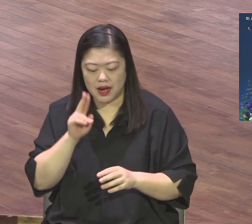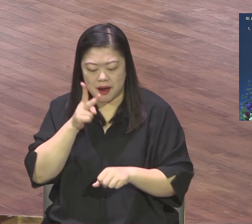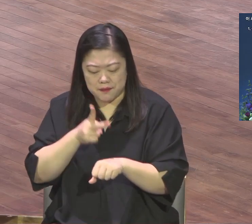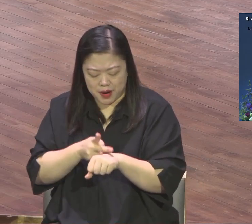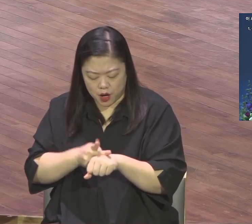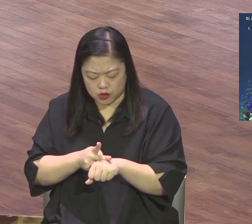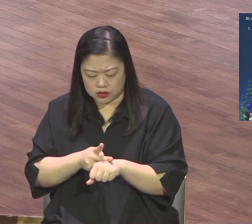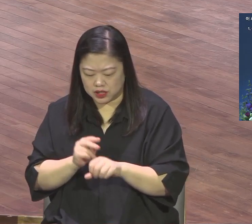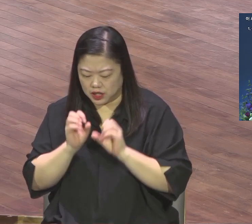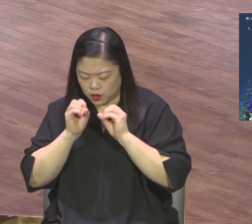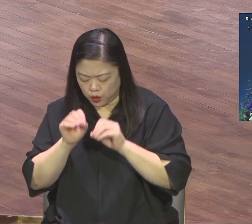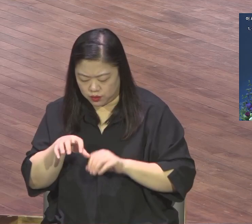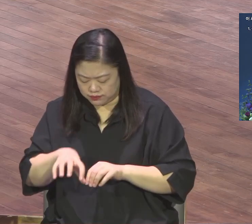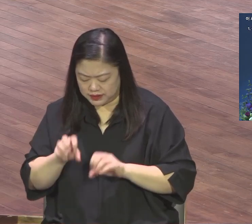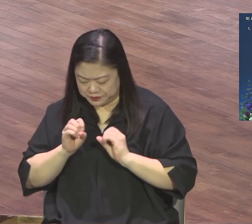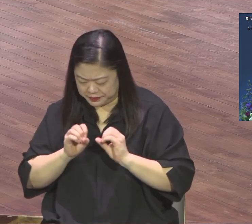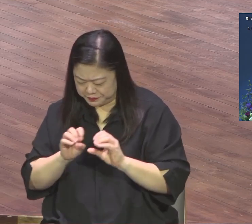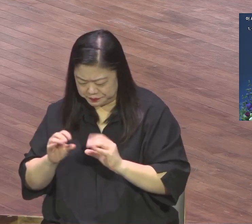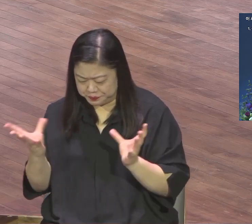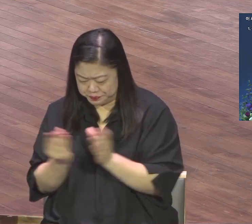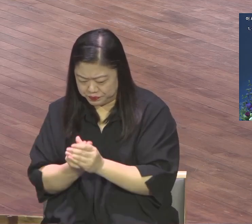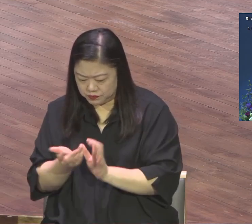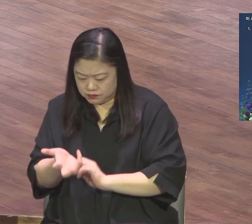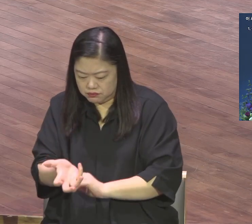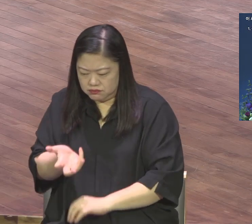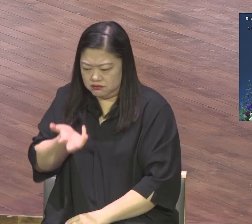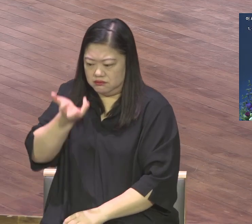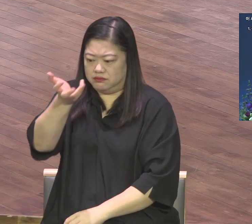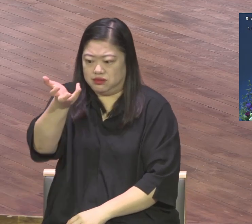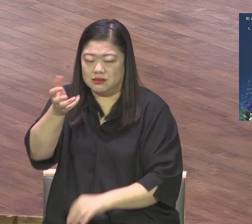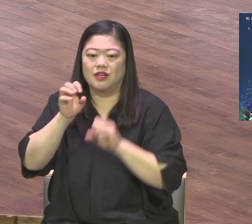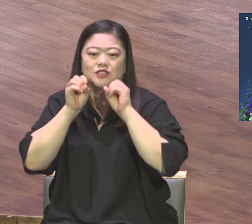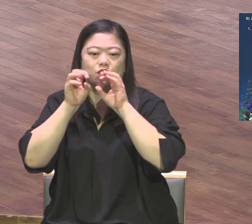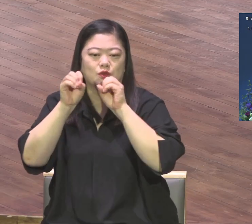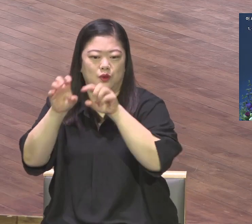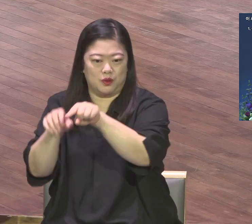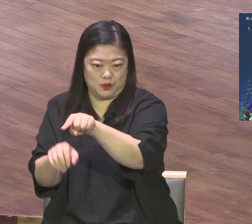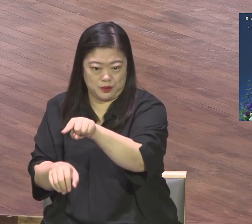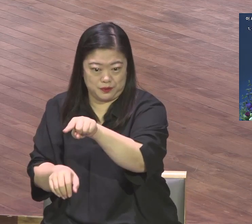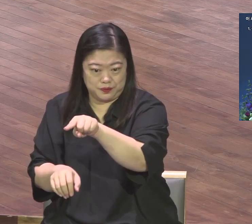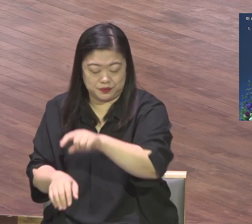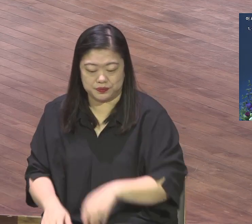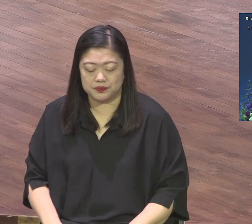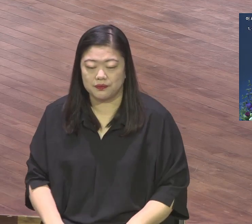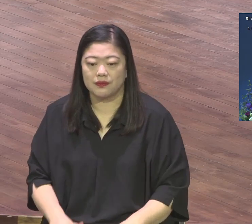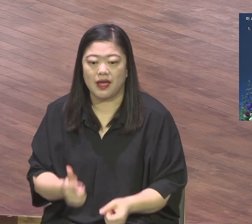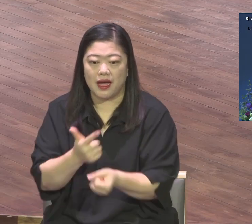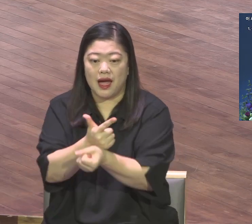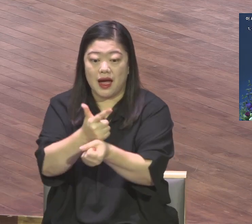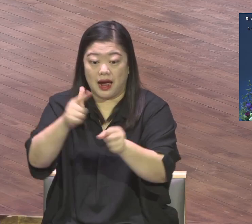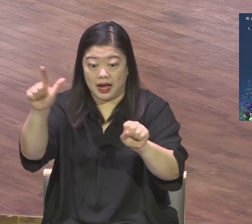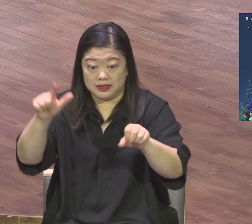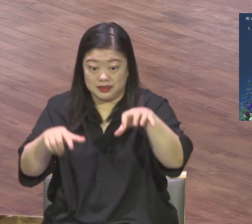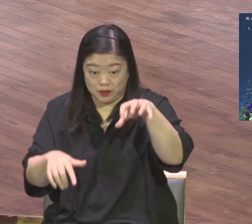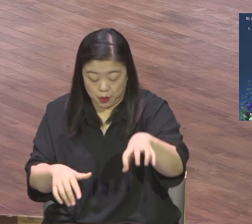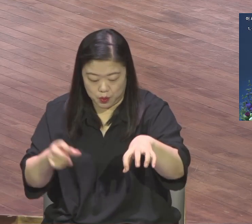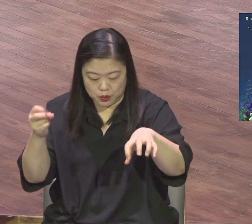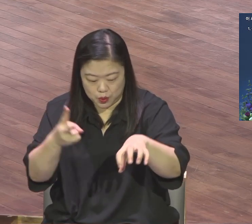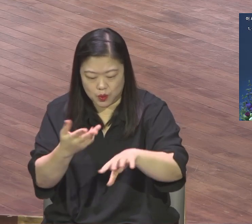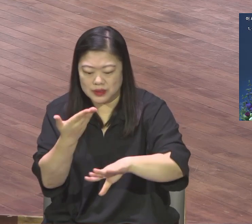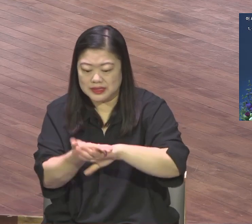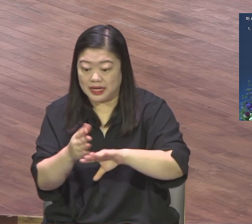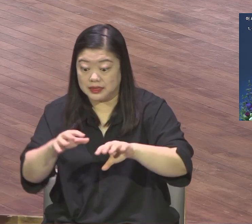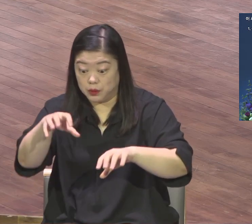이동을 합니다. 사도행전 18장 23절에 보면 사도 바울 팀이 갈라디아와 부르기아의 땅을 차례로 다니면서